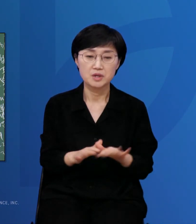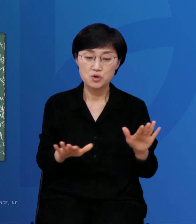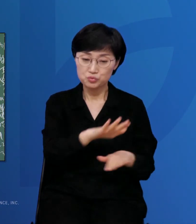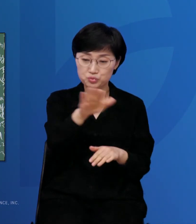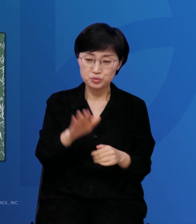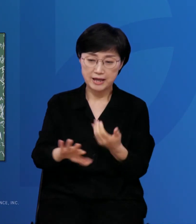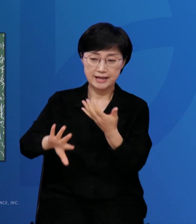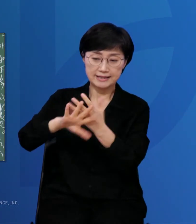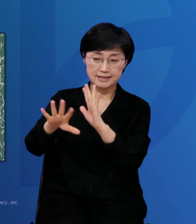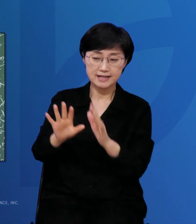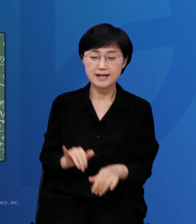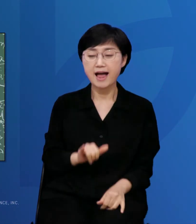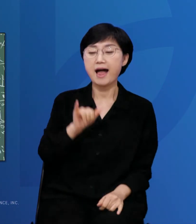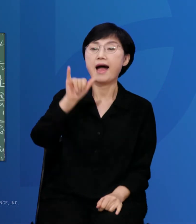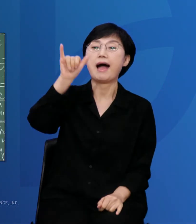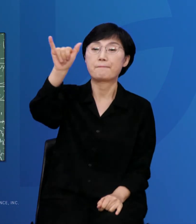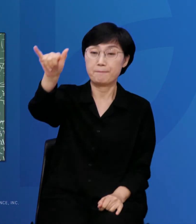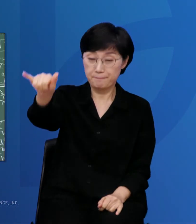해외 가가지고 막 그